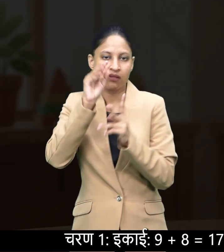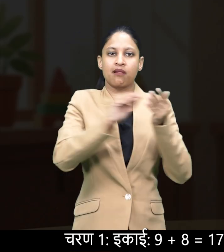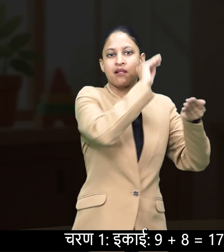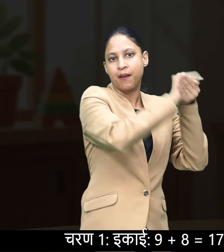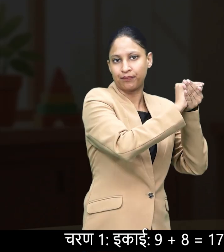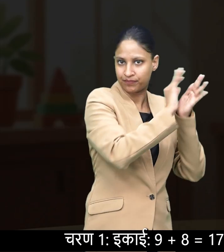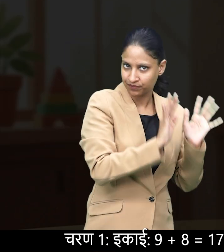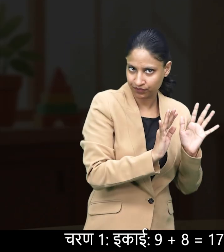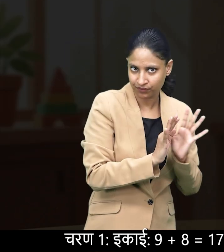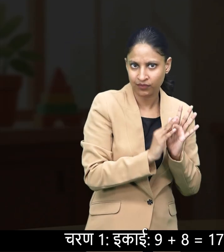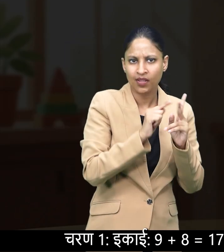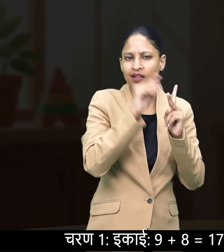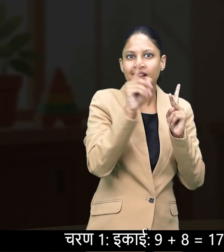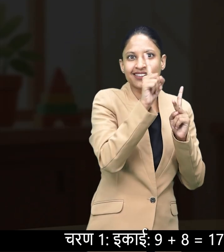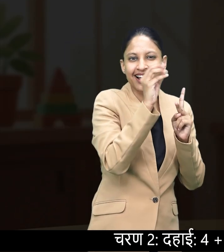पर हासिल लें।